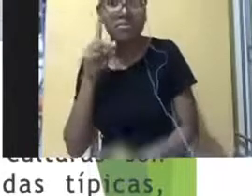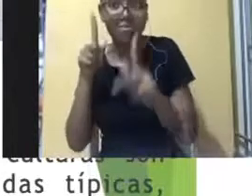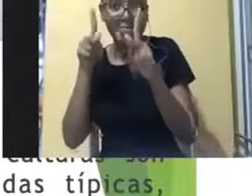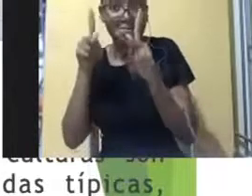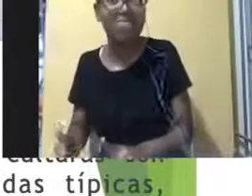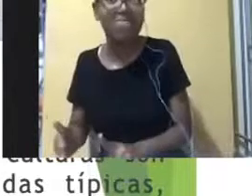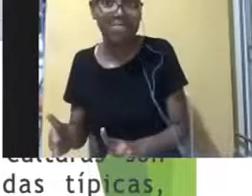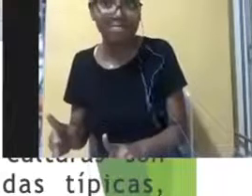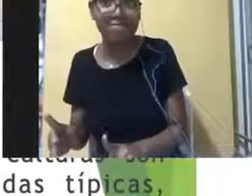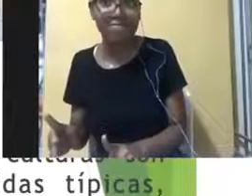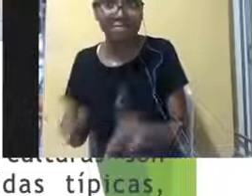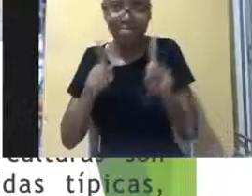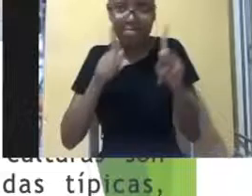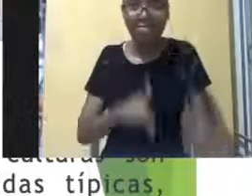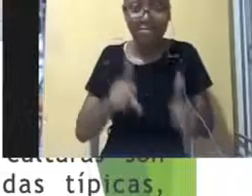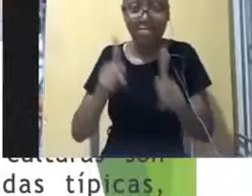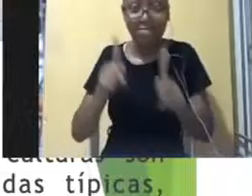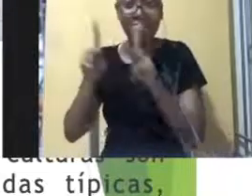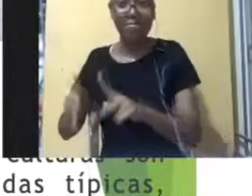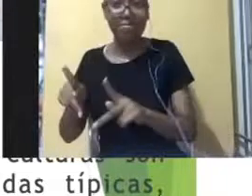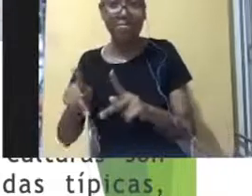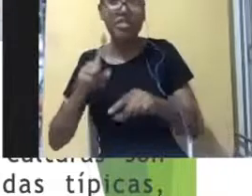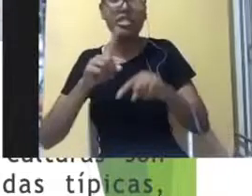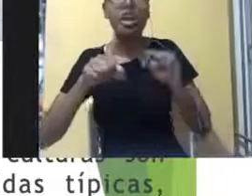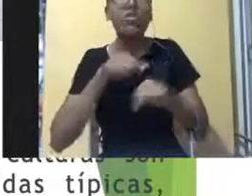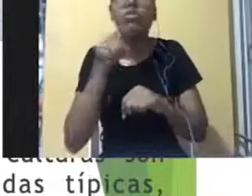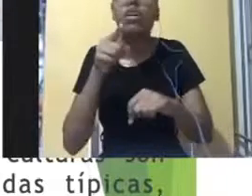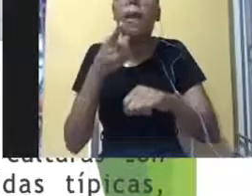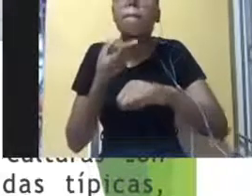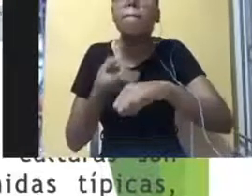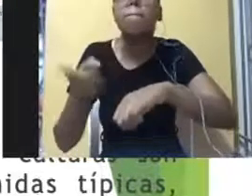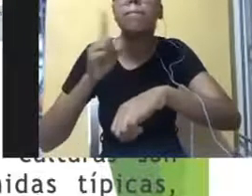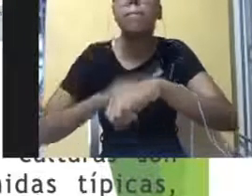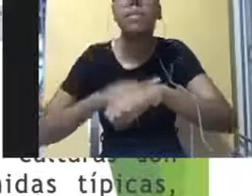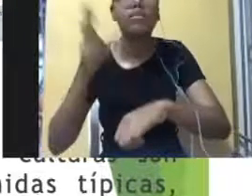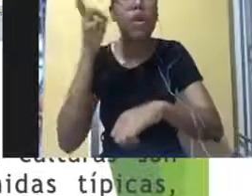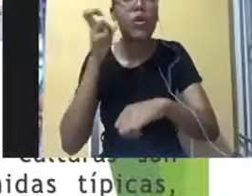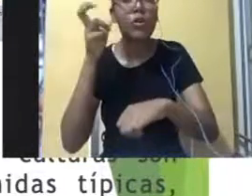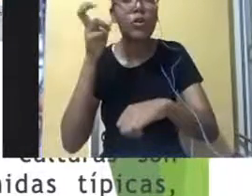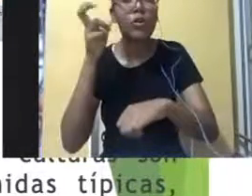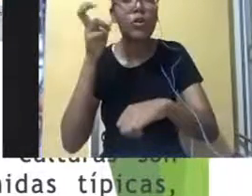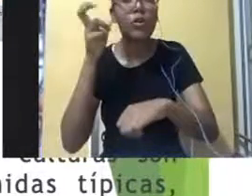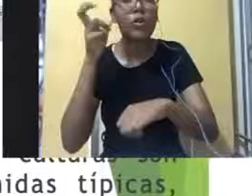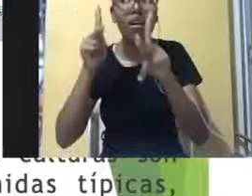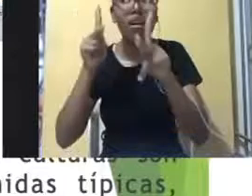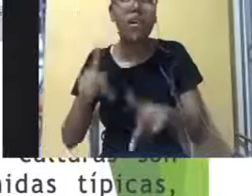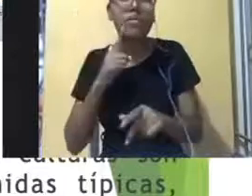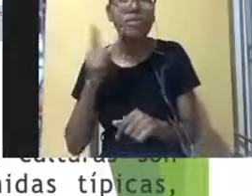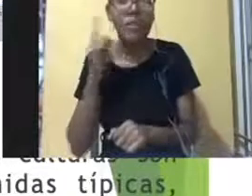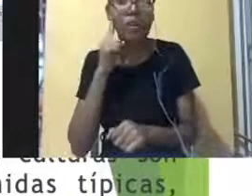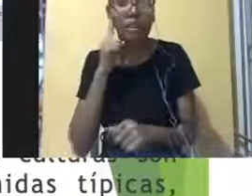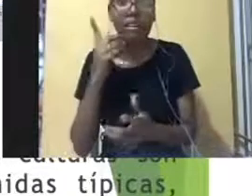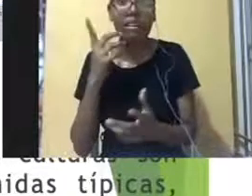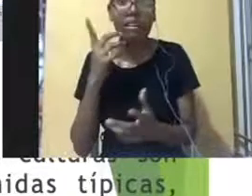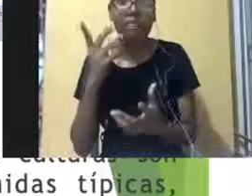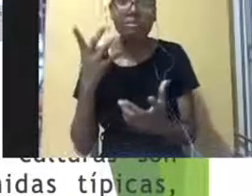a ustedes que por primera vez están escuchando de la persona sorda, que por cierto no es la última vez, esto va a